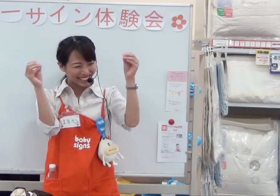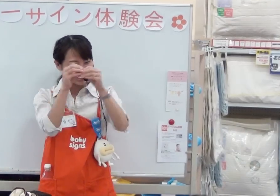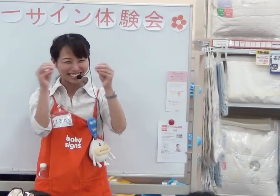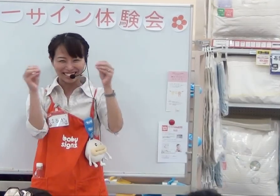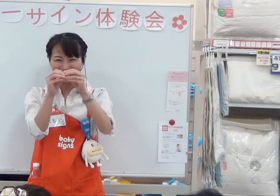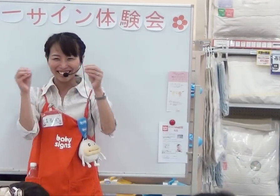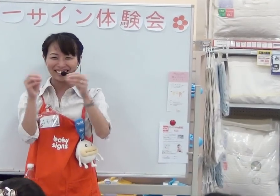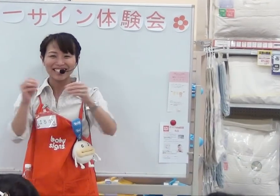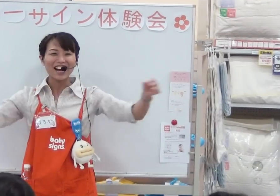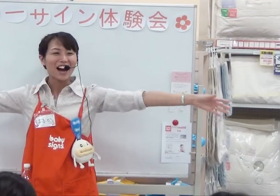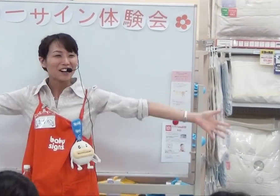よ。